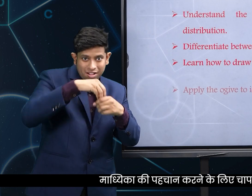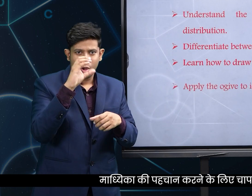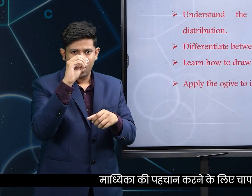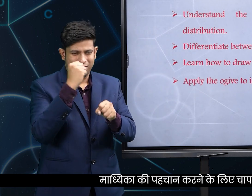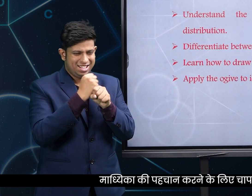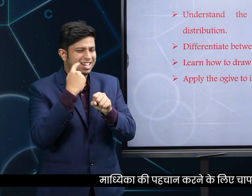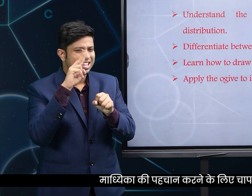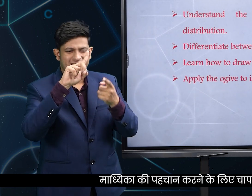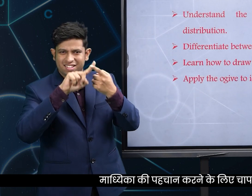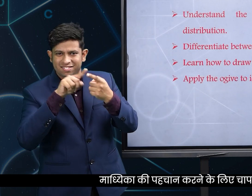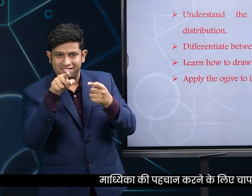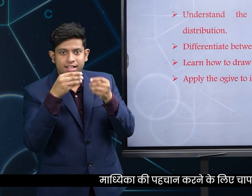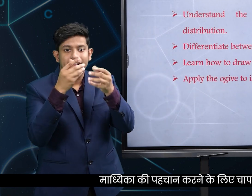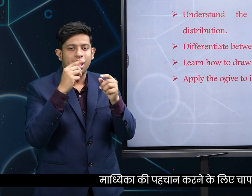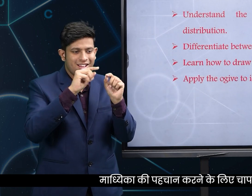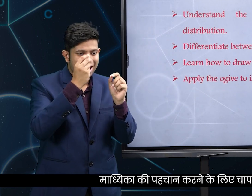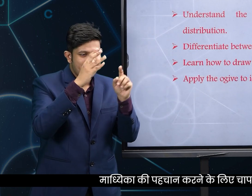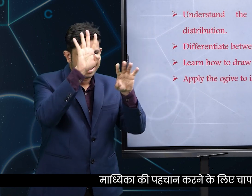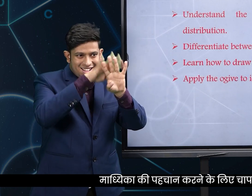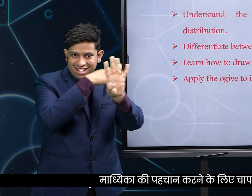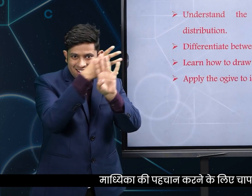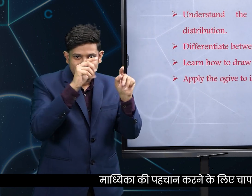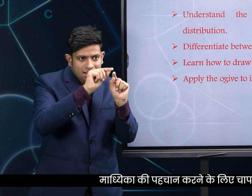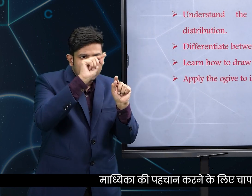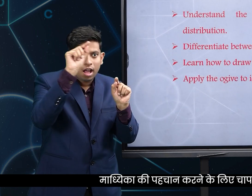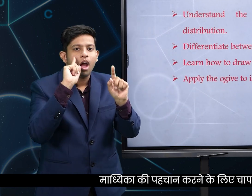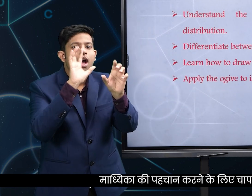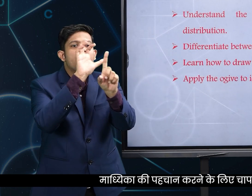माध्यिका की पहचान करने के लिए चाप विकर्ण का उपयोग करें।